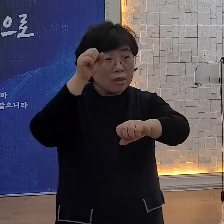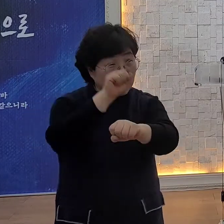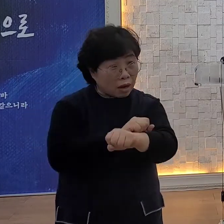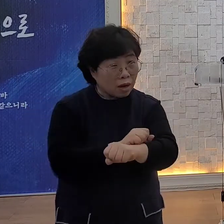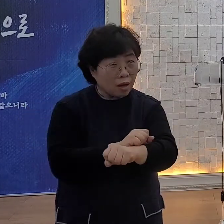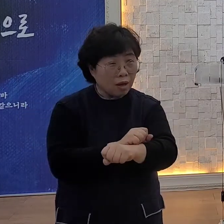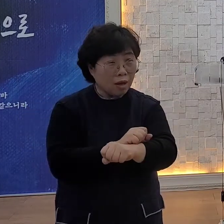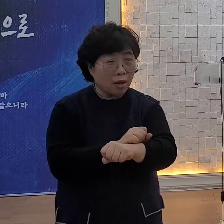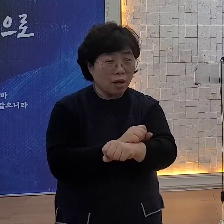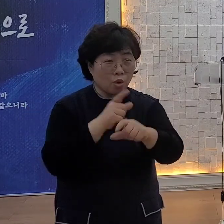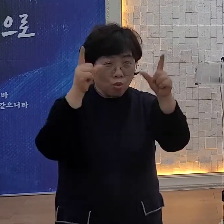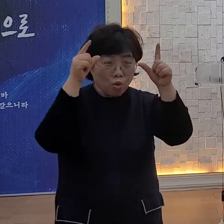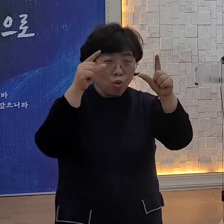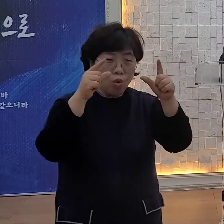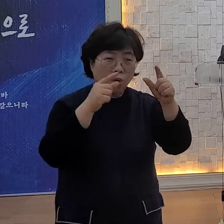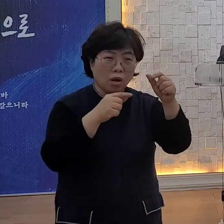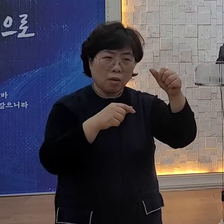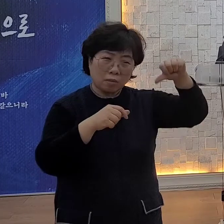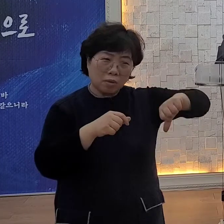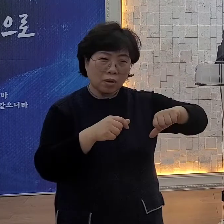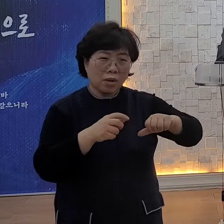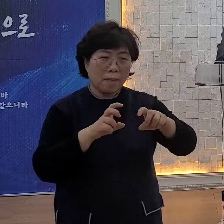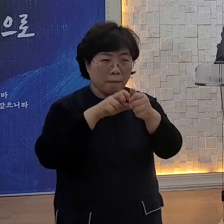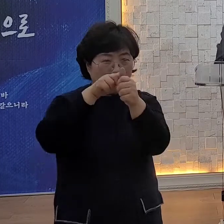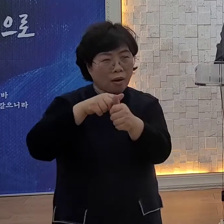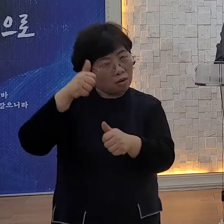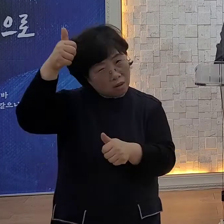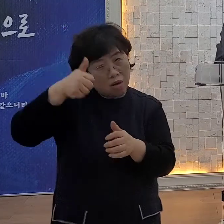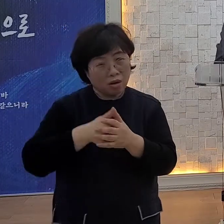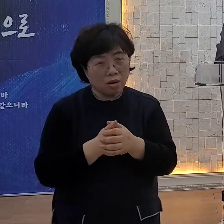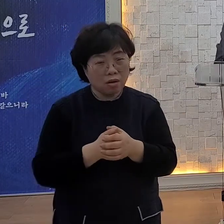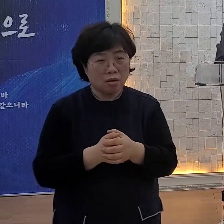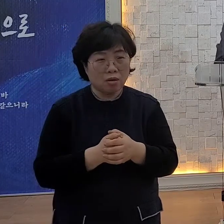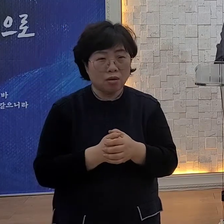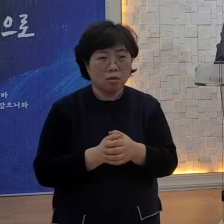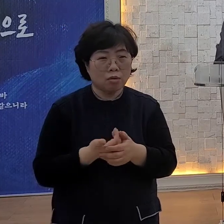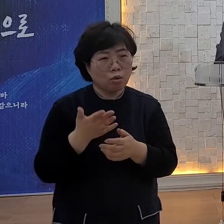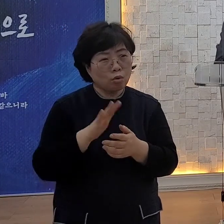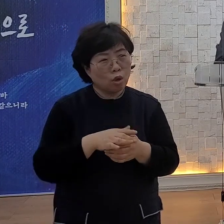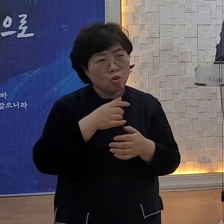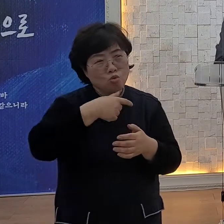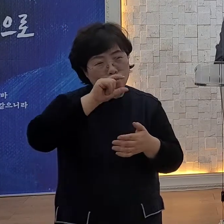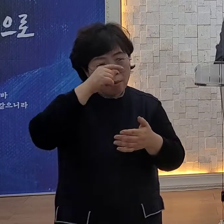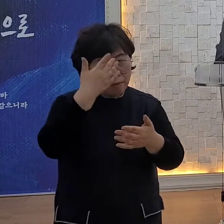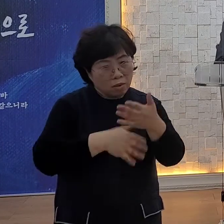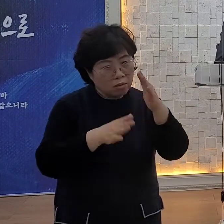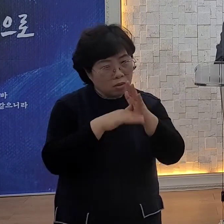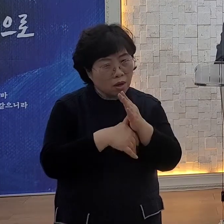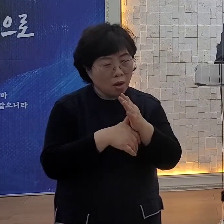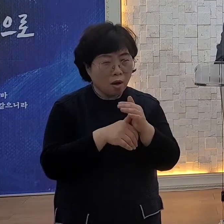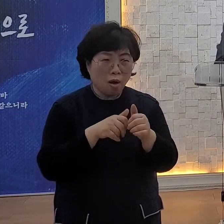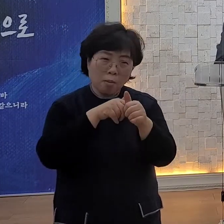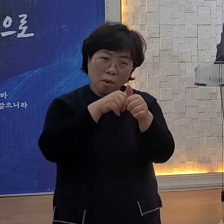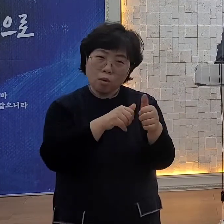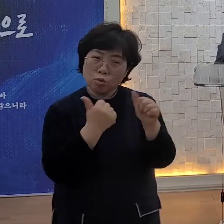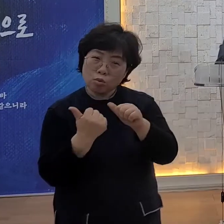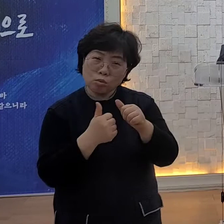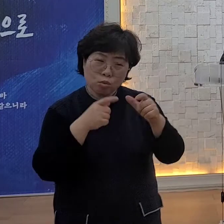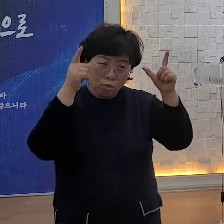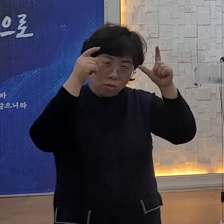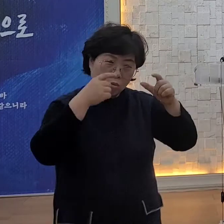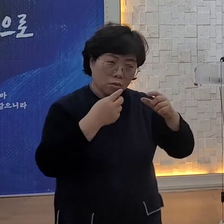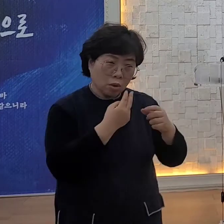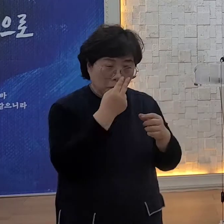저어도 머리 위에 있으니까 진짜 수영하기가 훨씬 나아요. 구조적으로도. 그래서